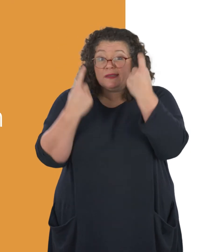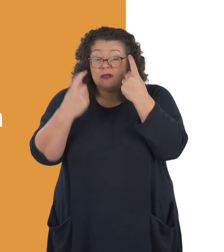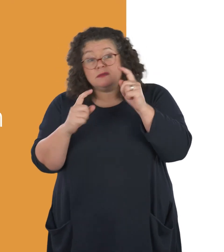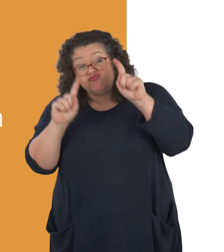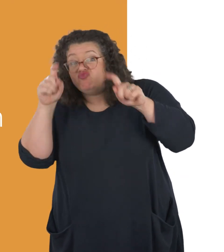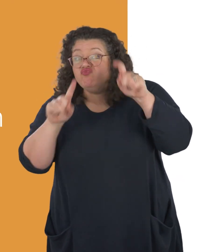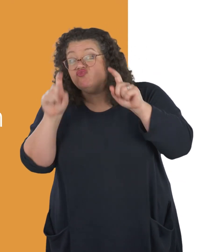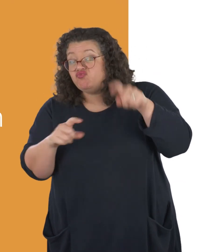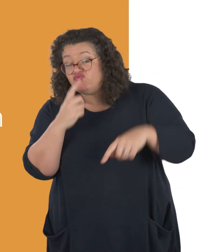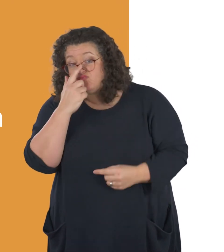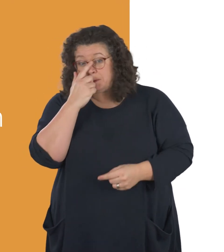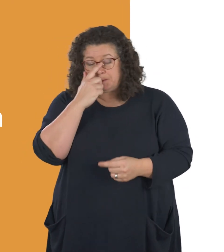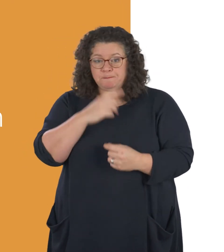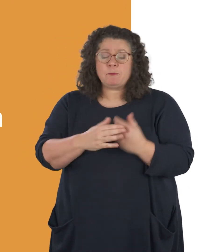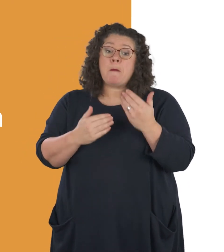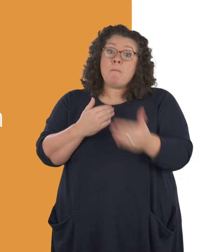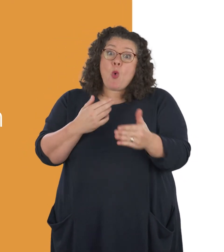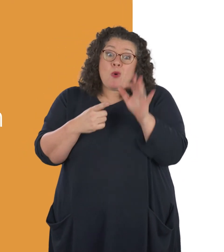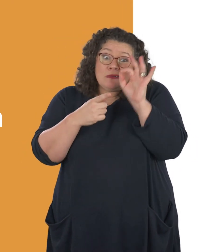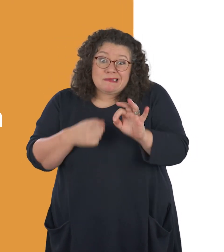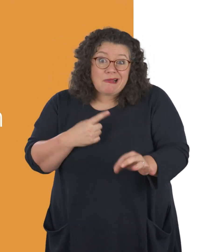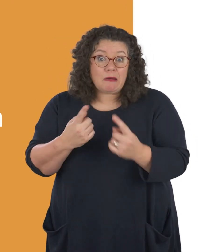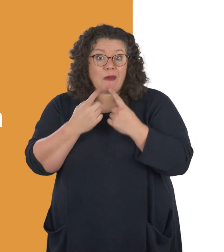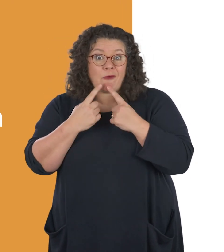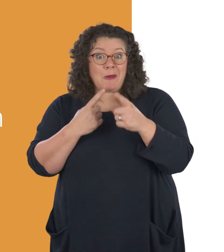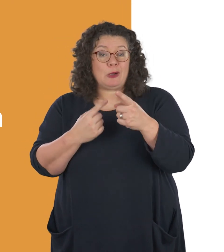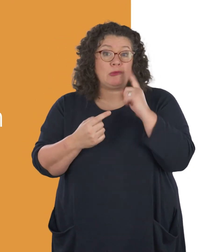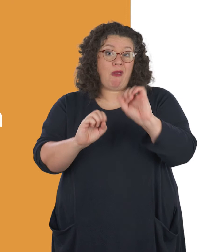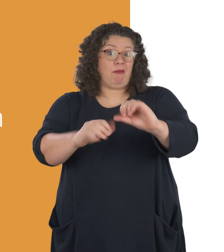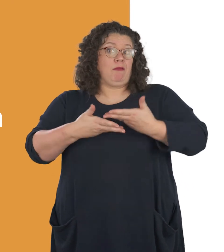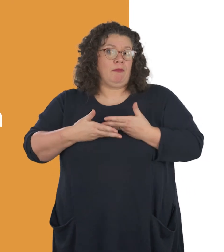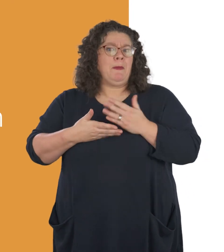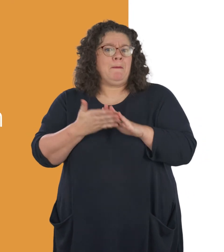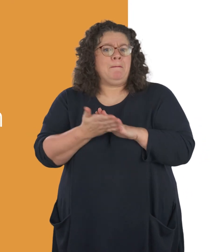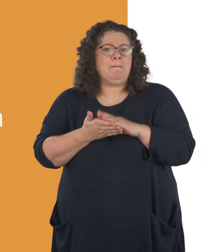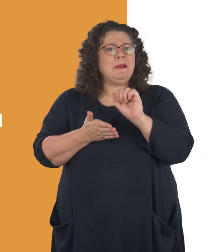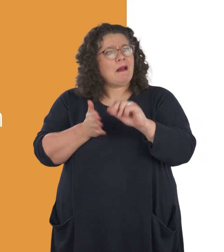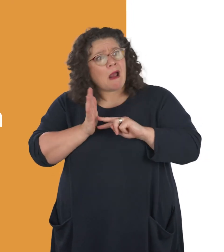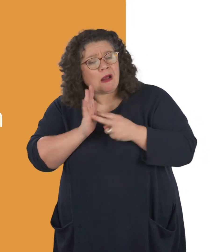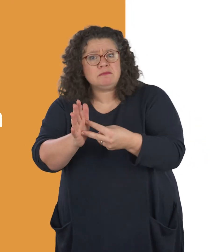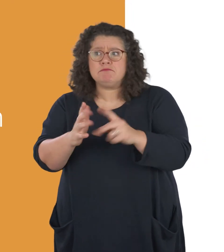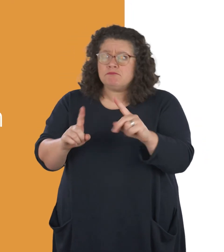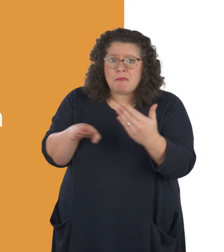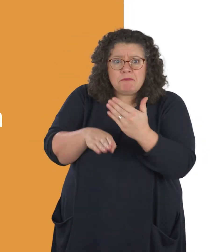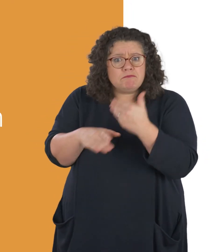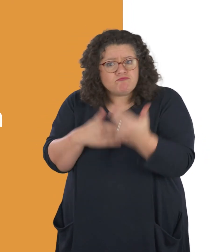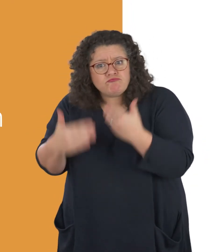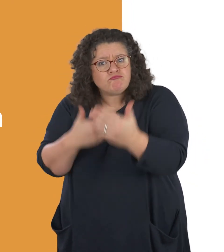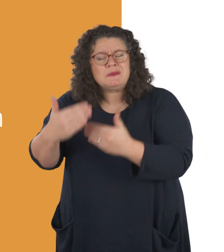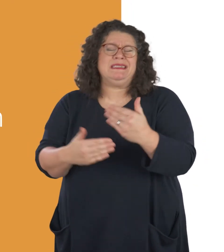drafod a gwneud awgrymiadau. Po wybodaeth fanylach y gallwch ei ddarparu am eich gweithgareddau ymgyrchu arfaethedig,